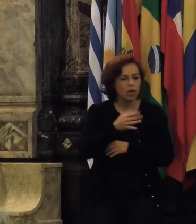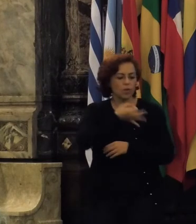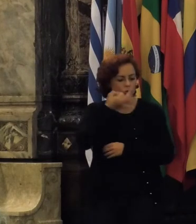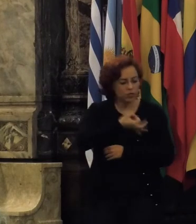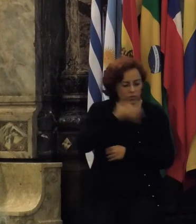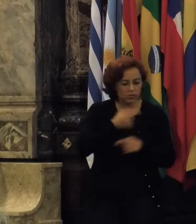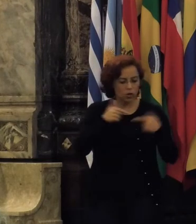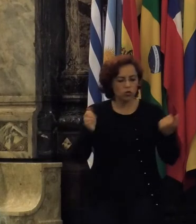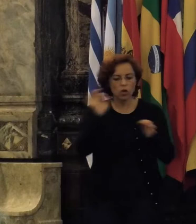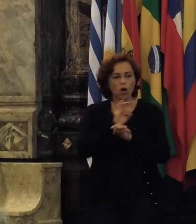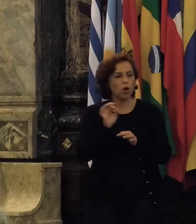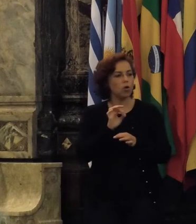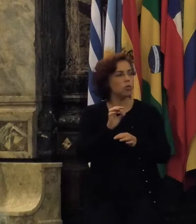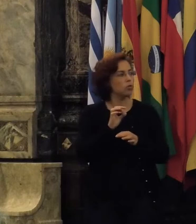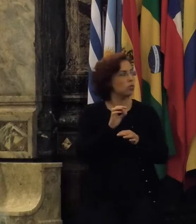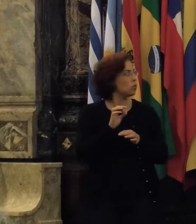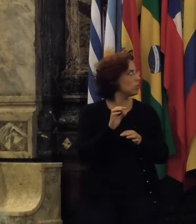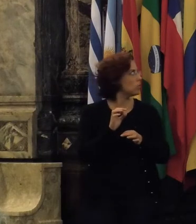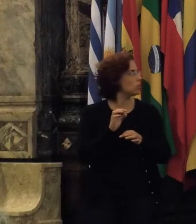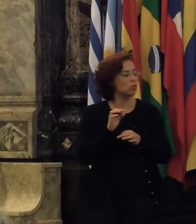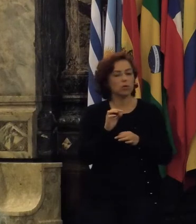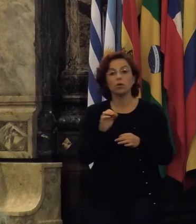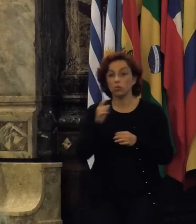dice. O no lo sabemos.